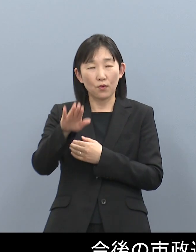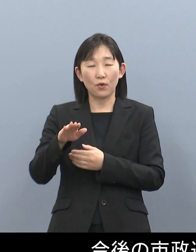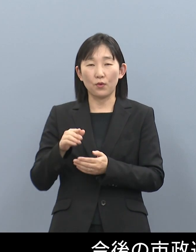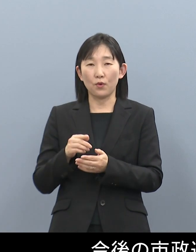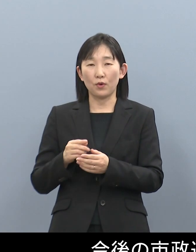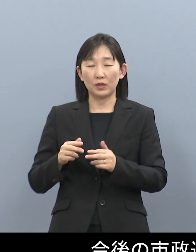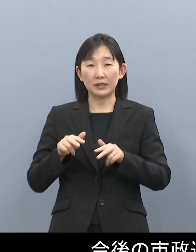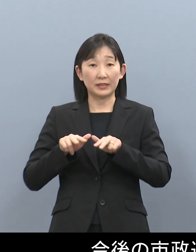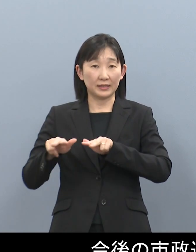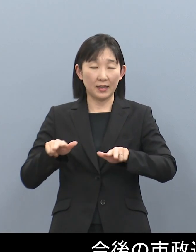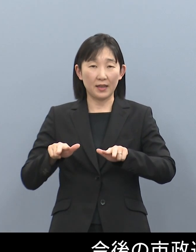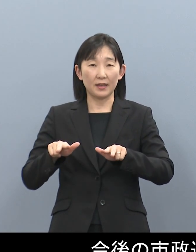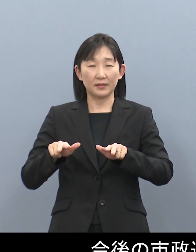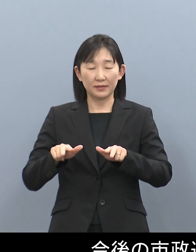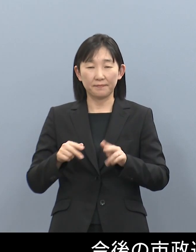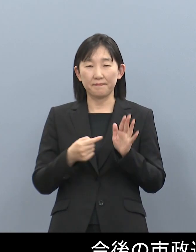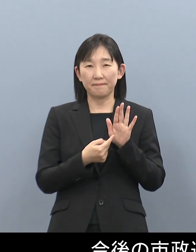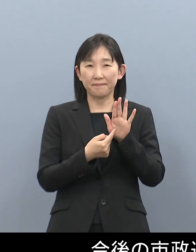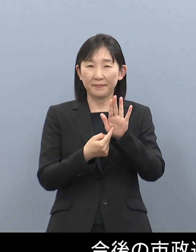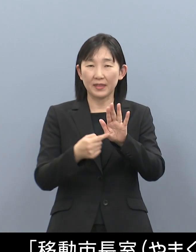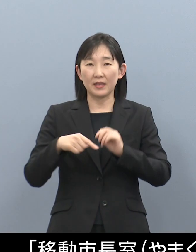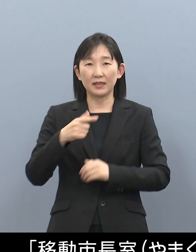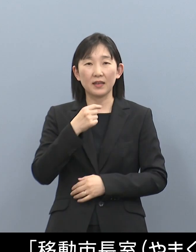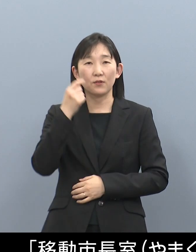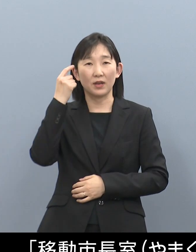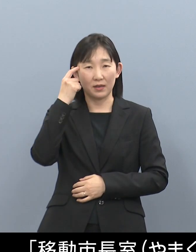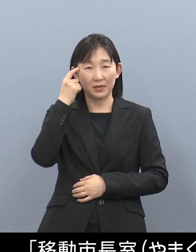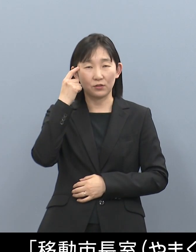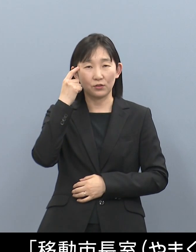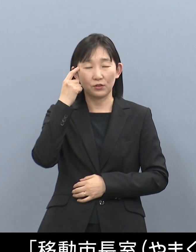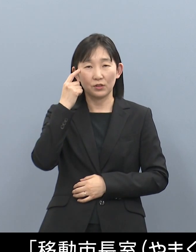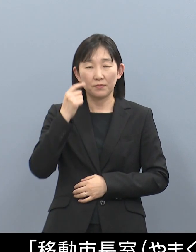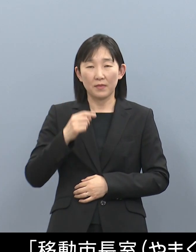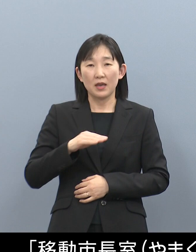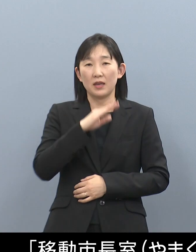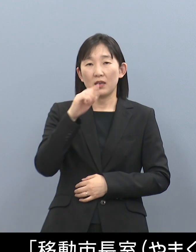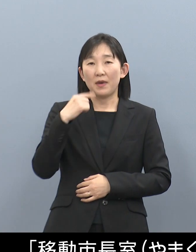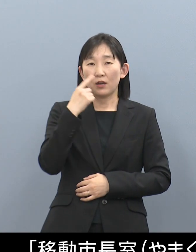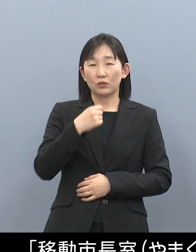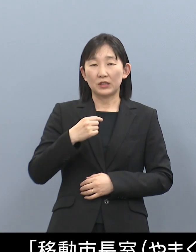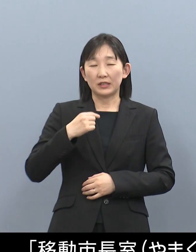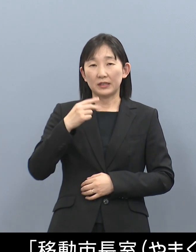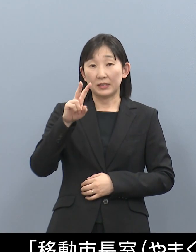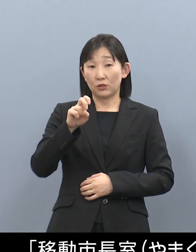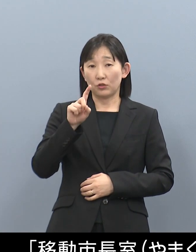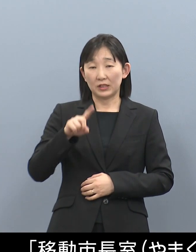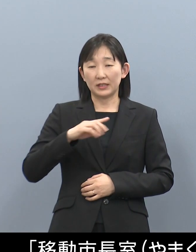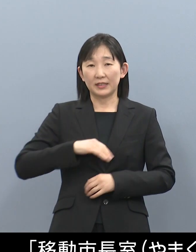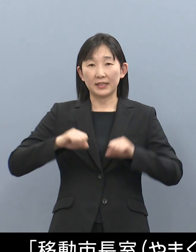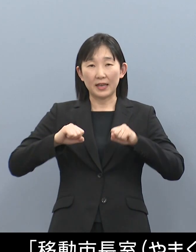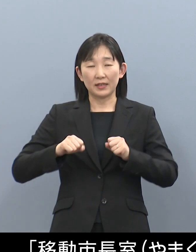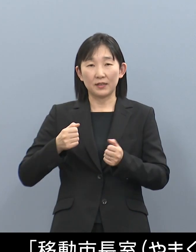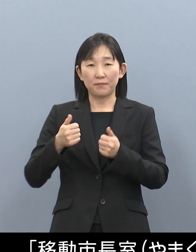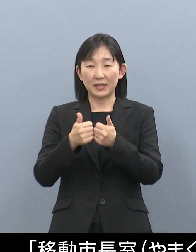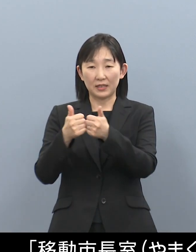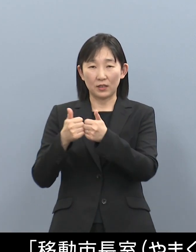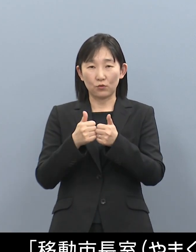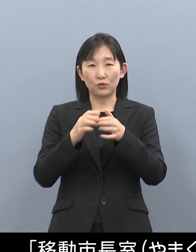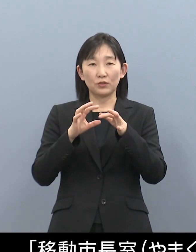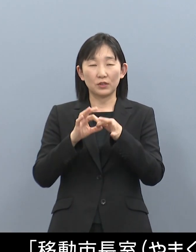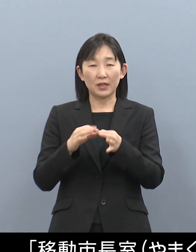に生かしてまいりたいと考えております。移動市長室山口21元気ミーティングについては以上でございます